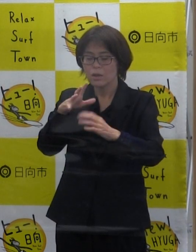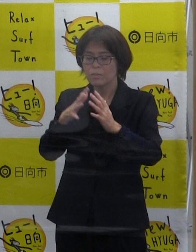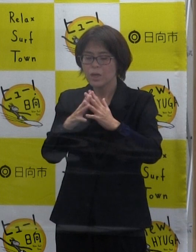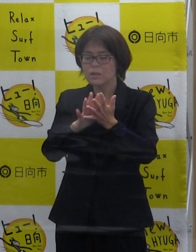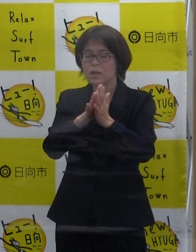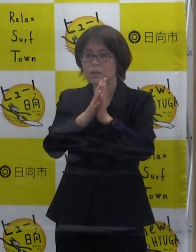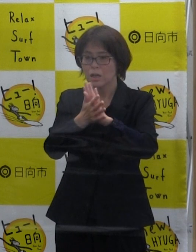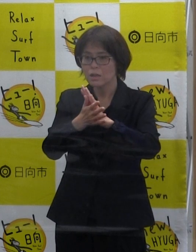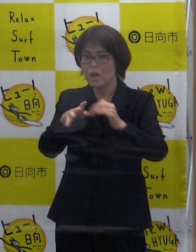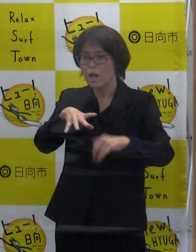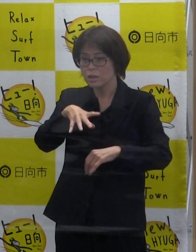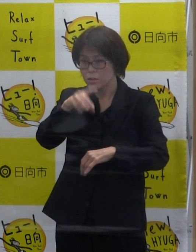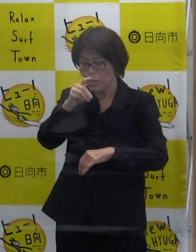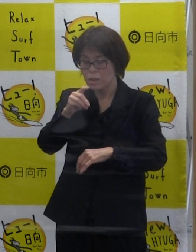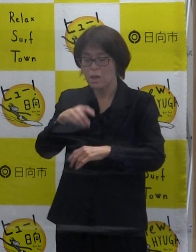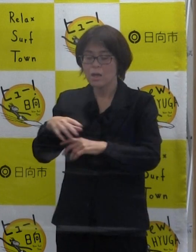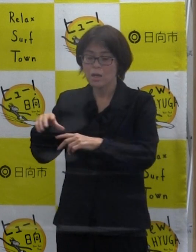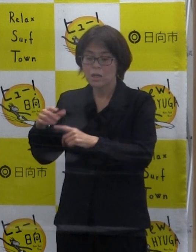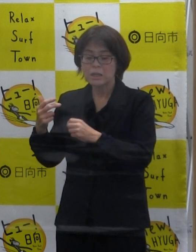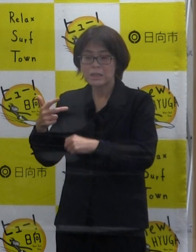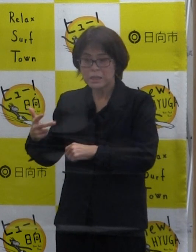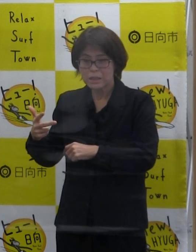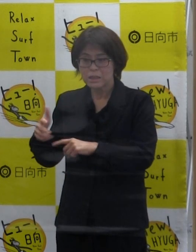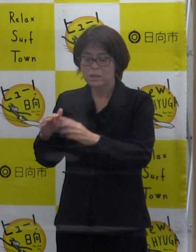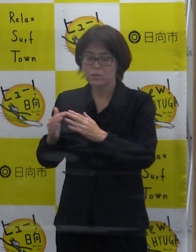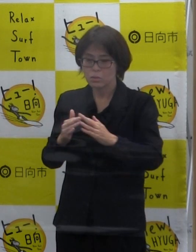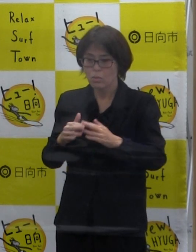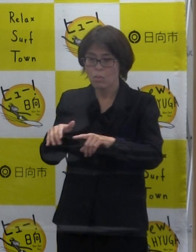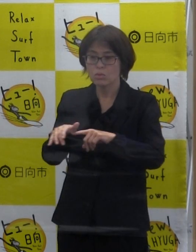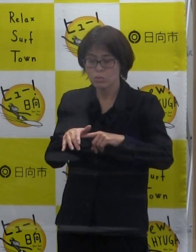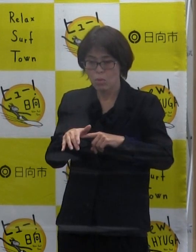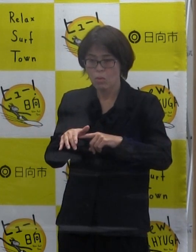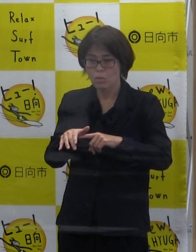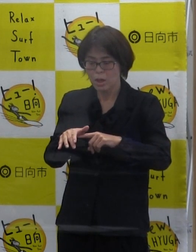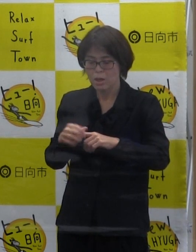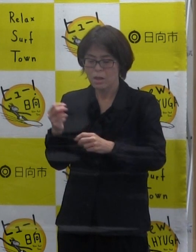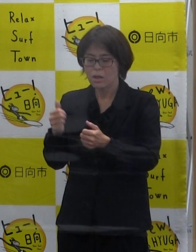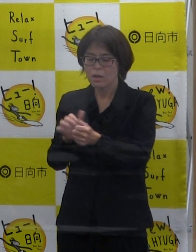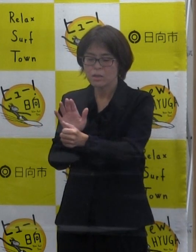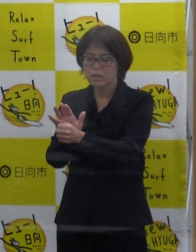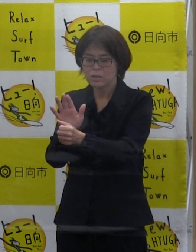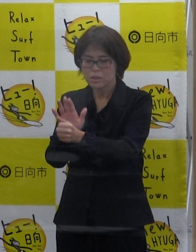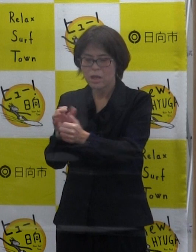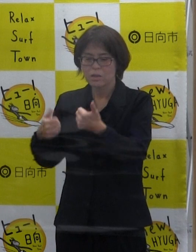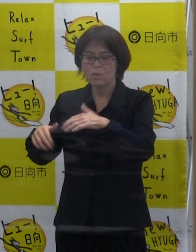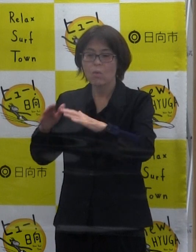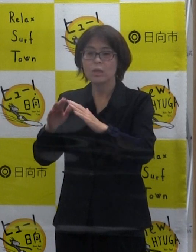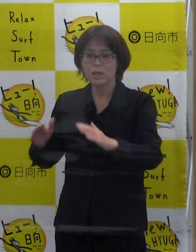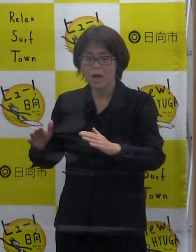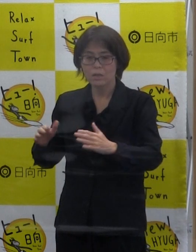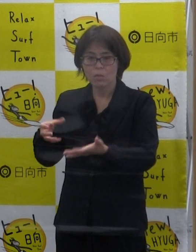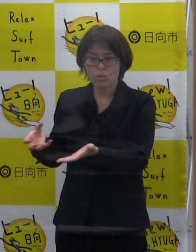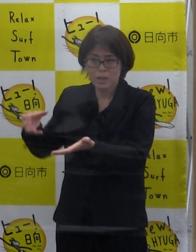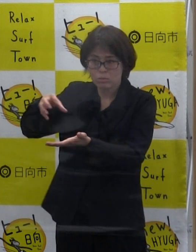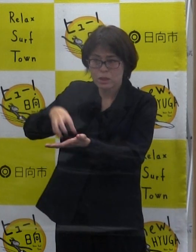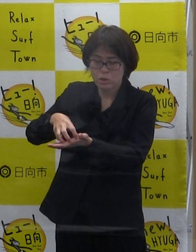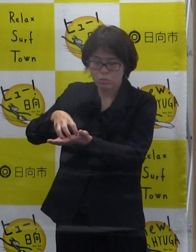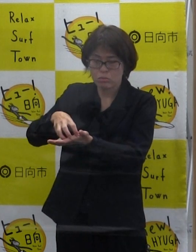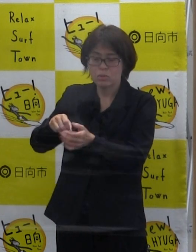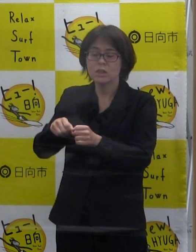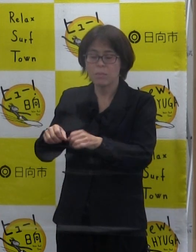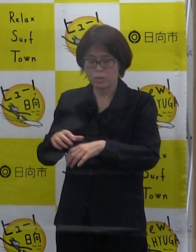となります市町村単位の居住支援協議会を設立することとなりました